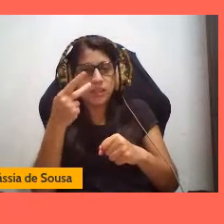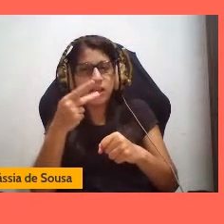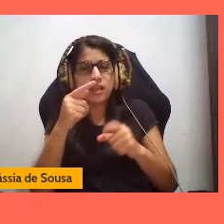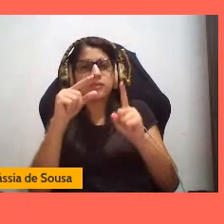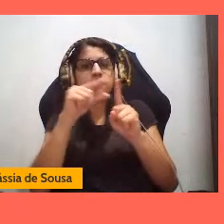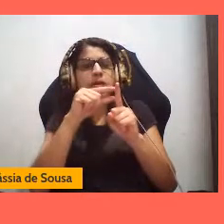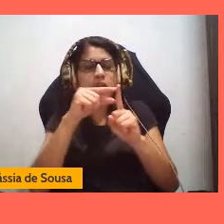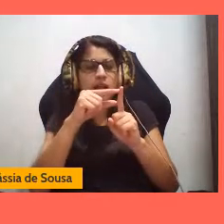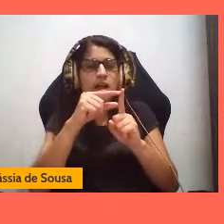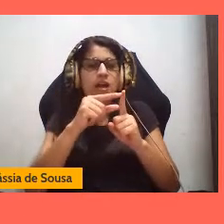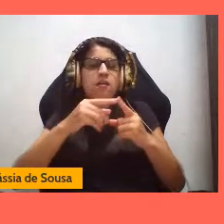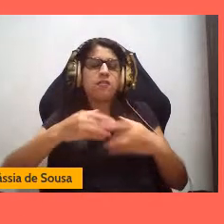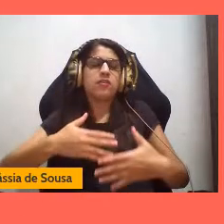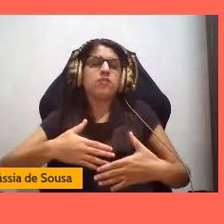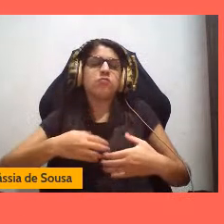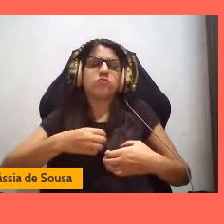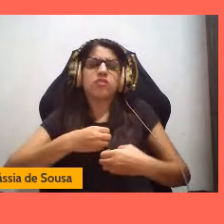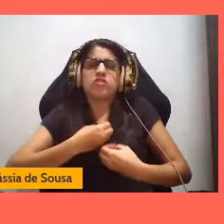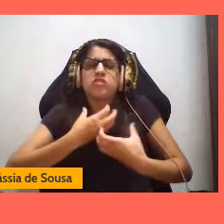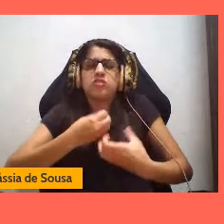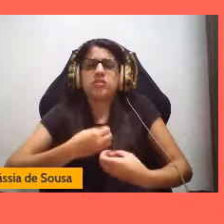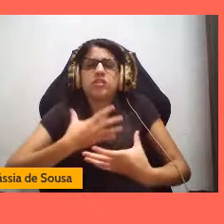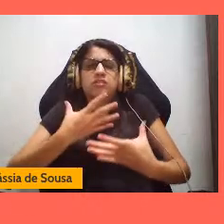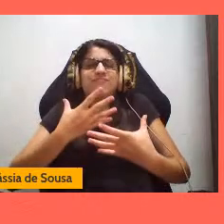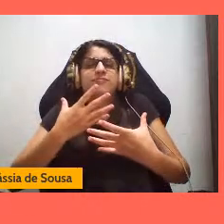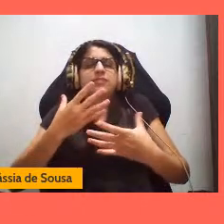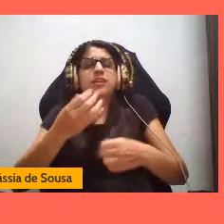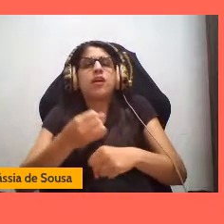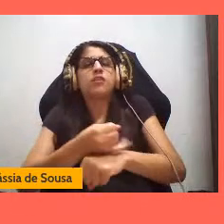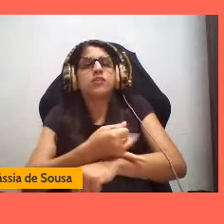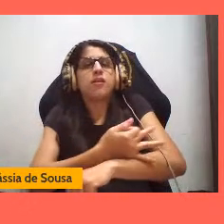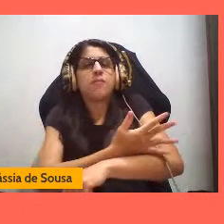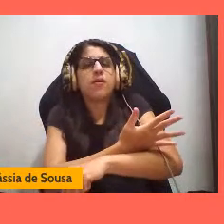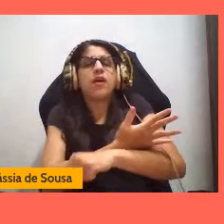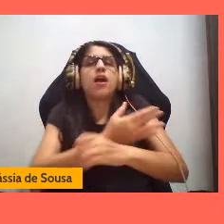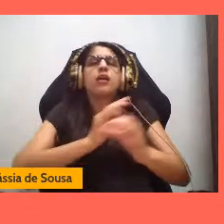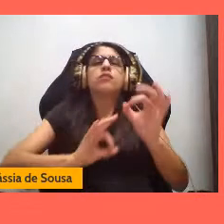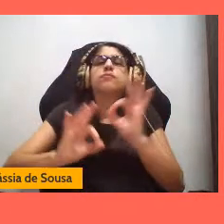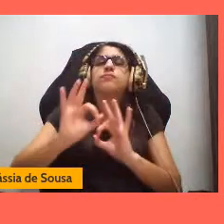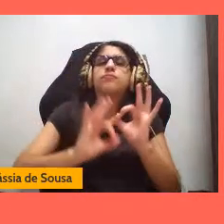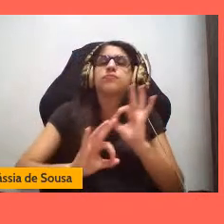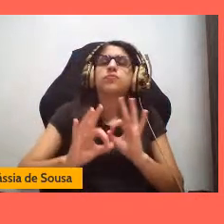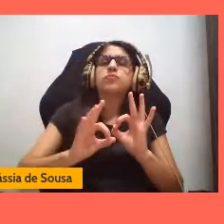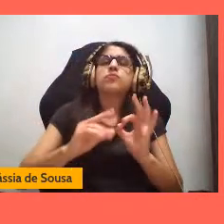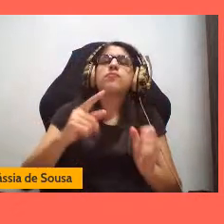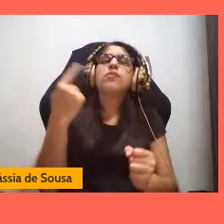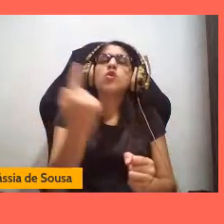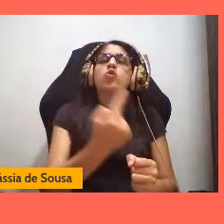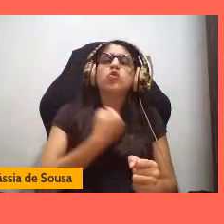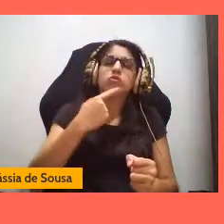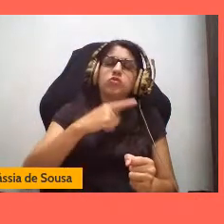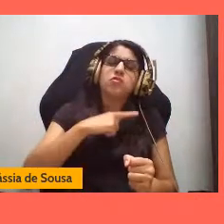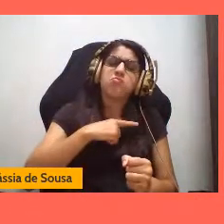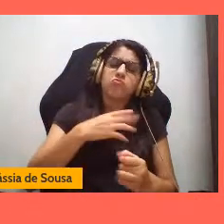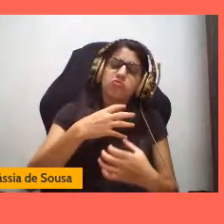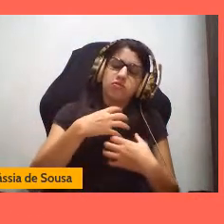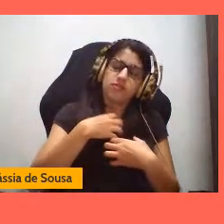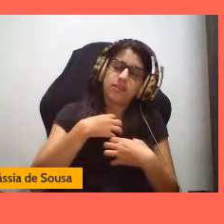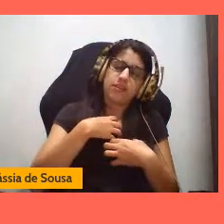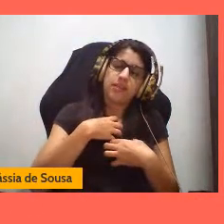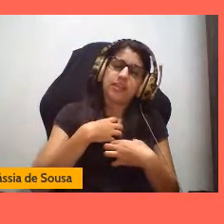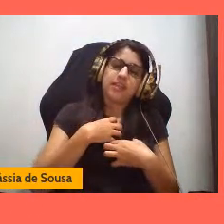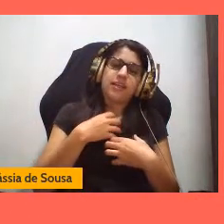gente sentiu no momento de organização. A gente tinha um sentimento, né? Que eu acredito que mesmo com